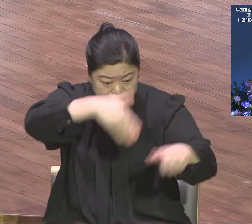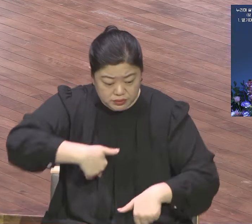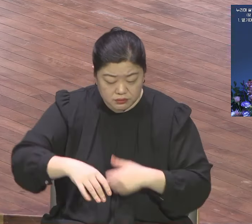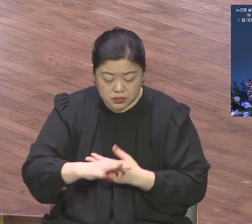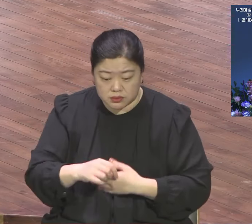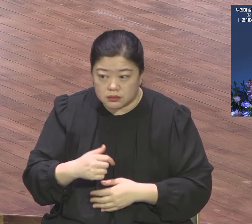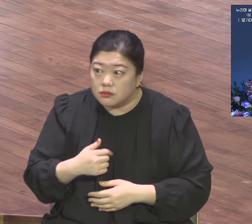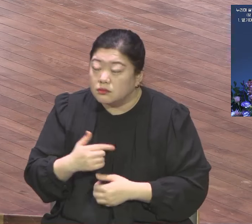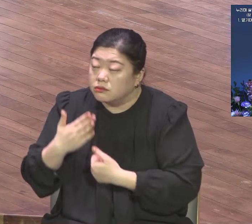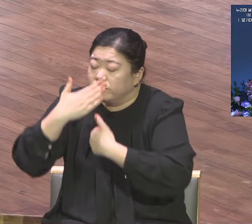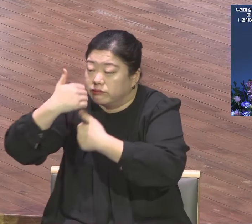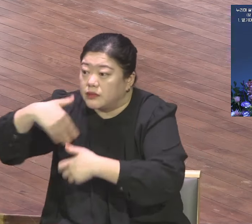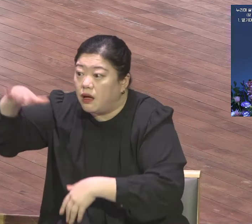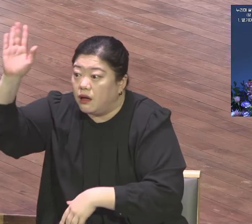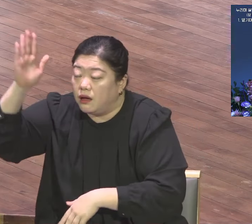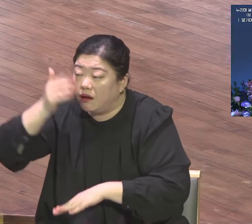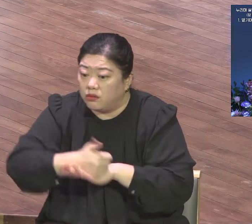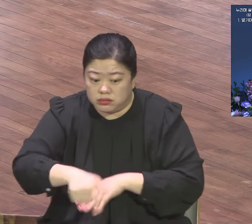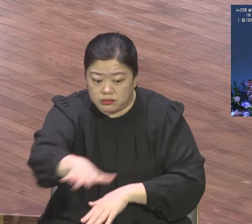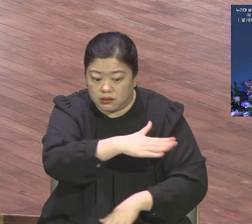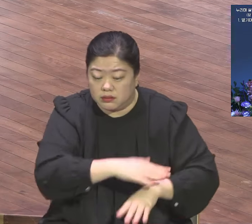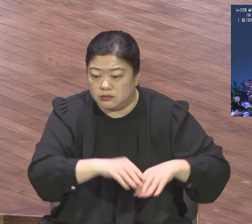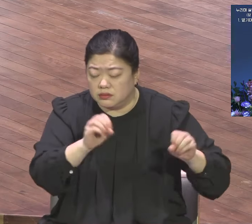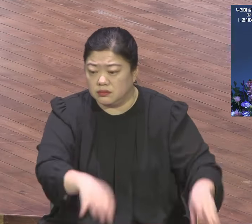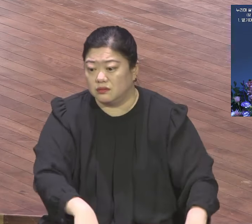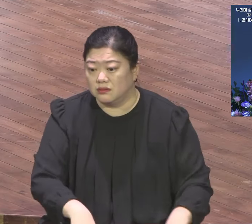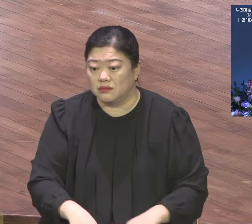내 사전에는 불가능이 없다.